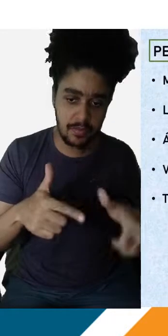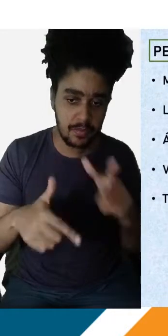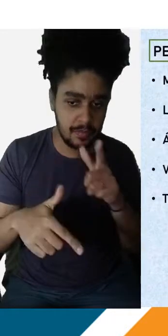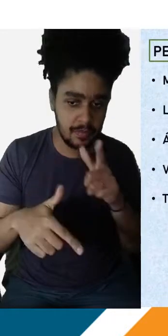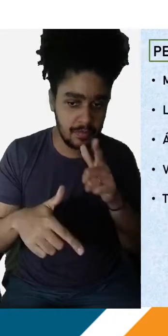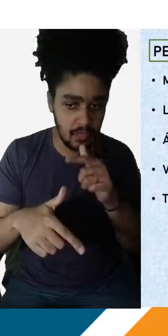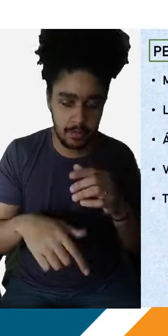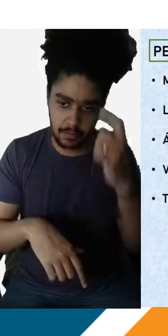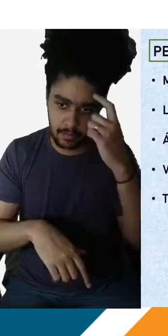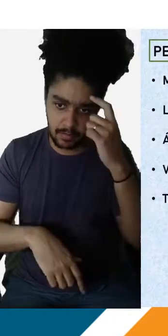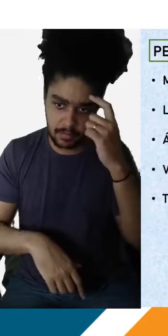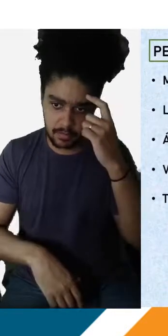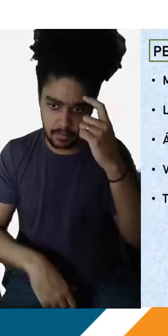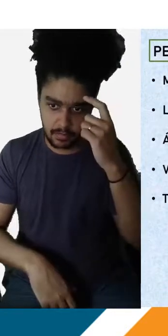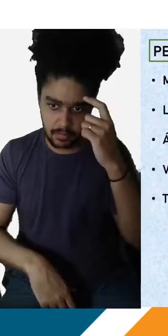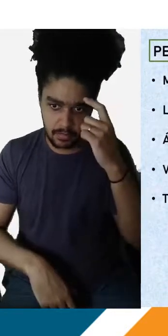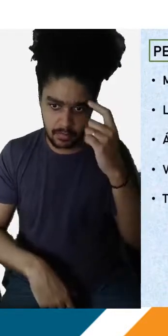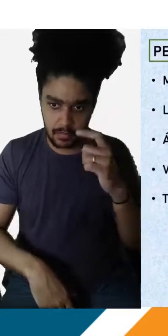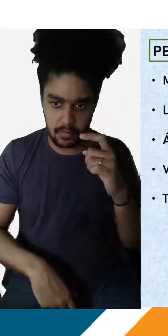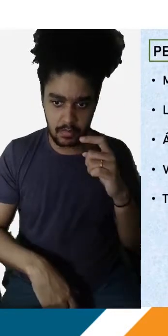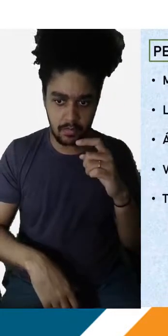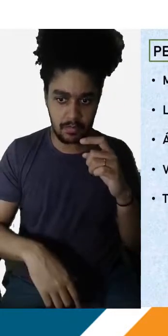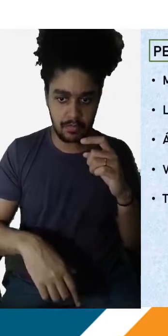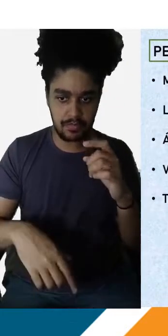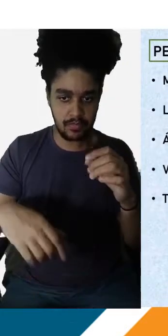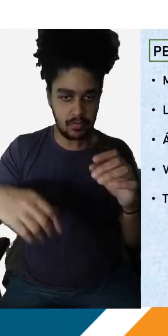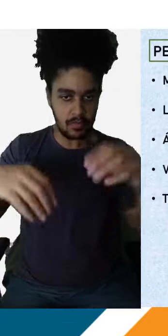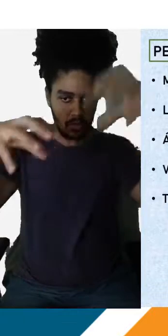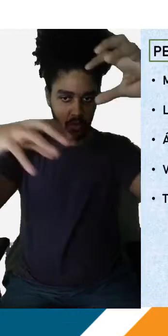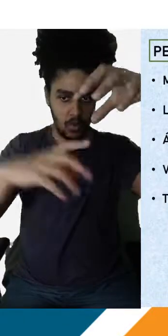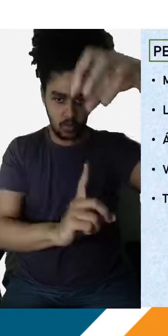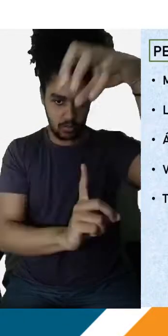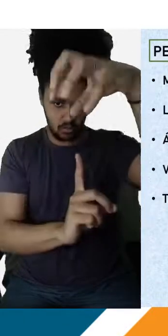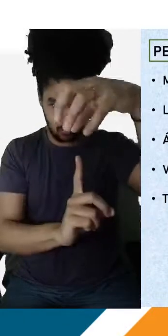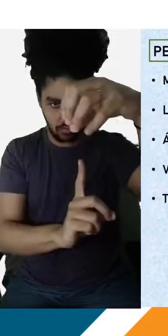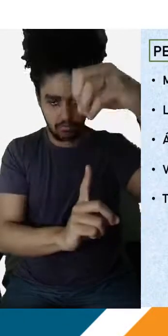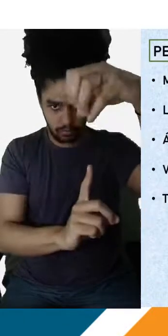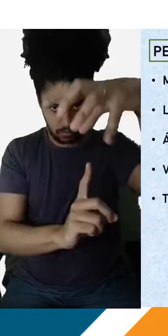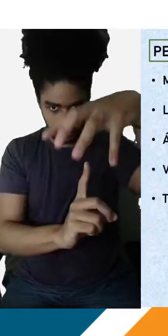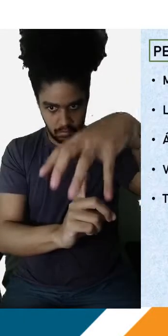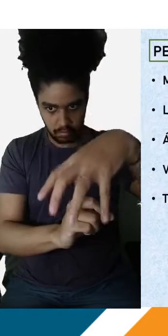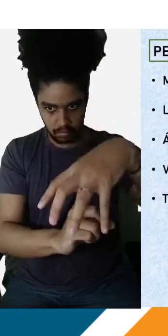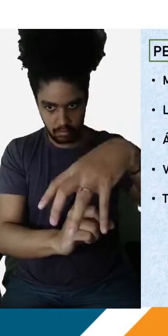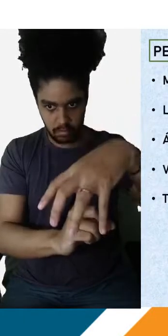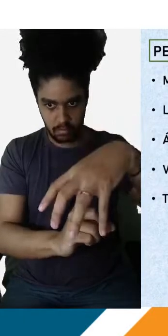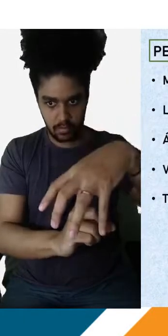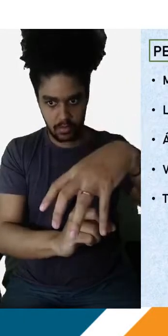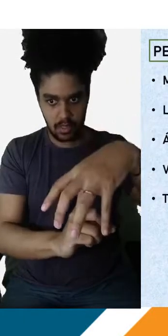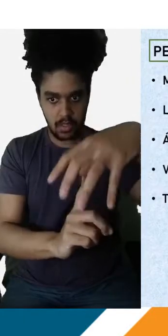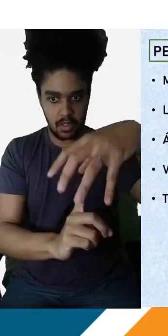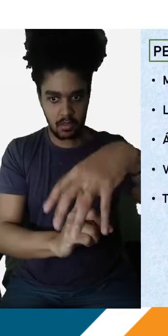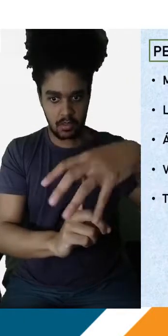vamos pensar, está ocorrendo a precipitação, a chuva aqui, certo? Uma